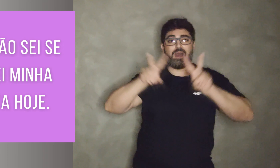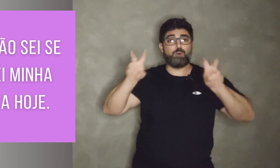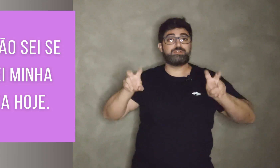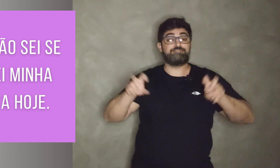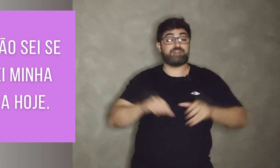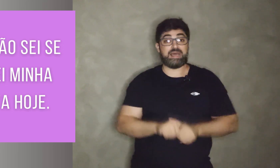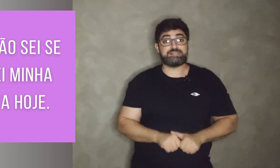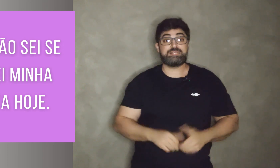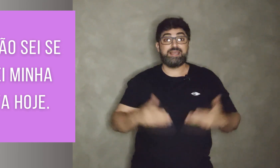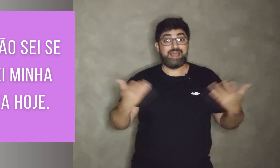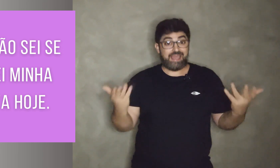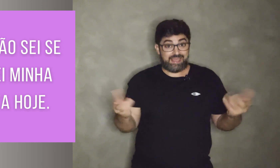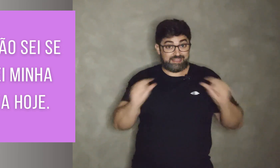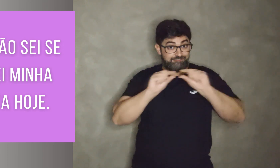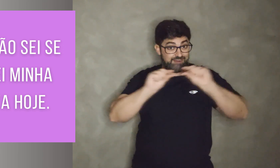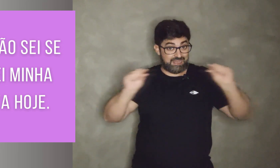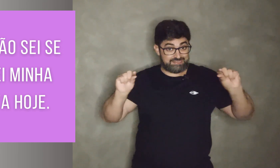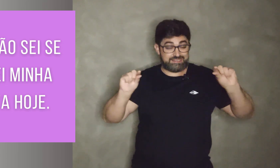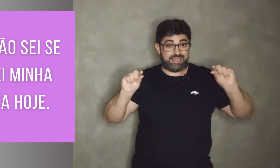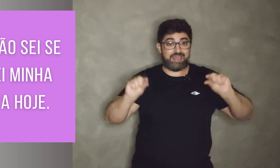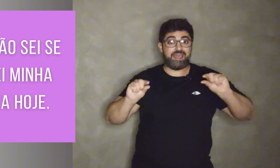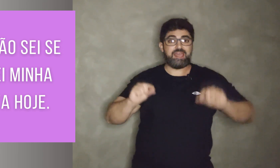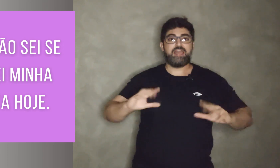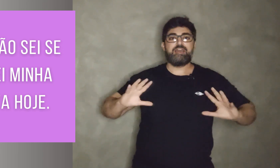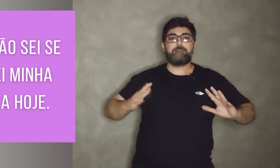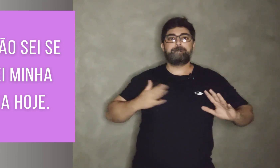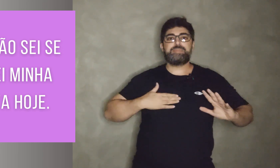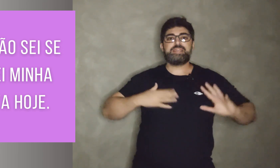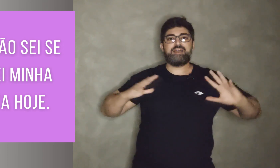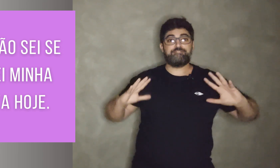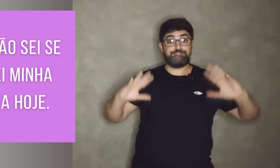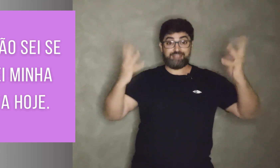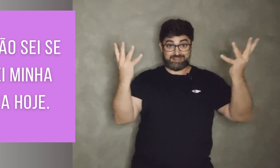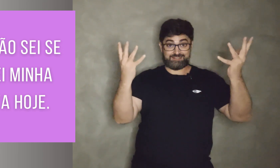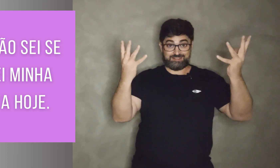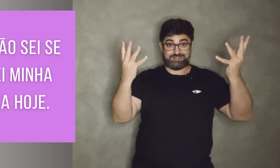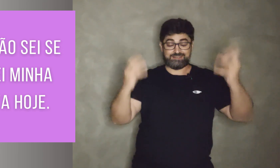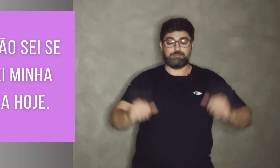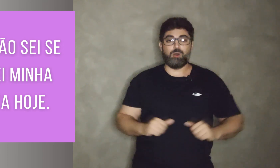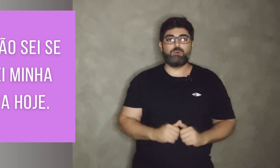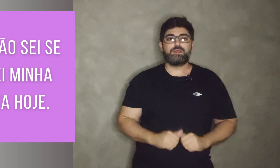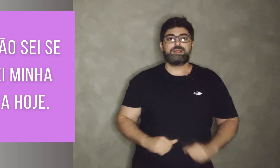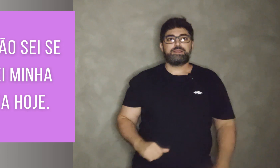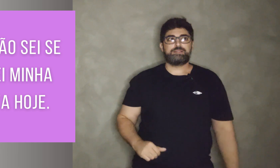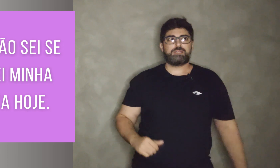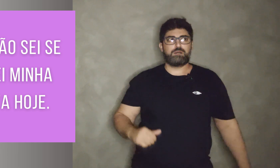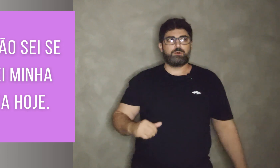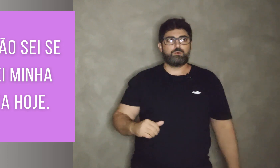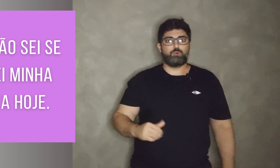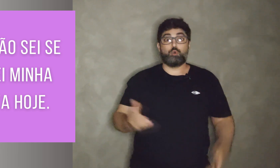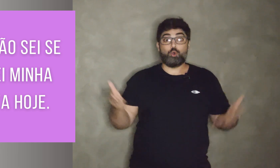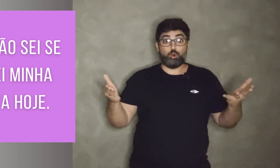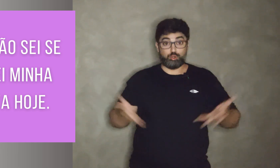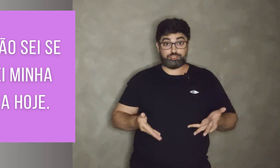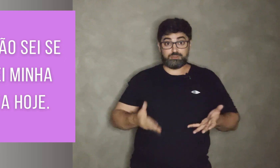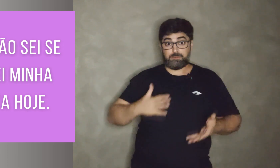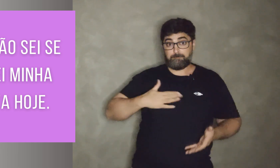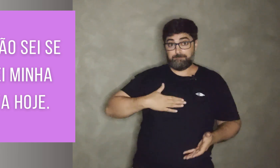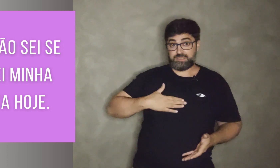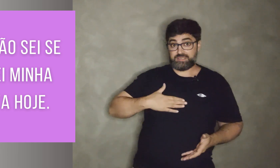principal da frase é minha festa, tá bom? Então, hoje,